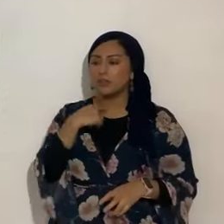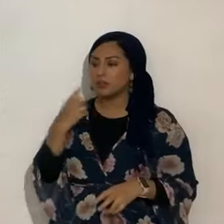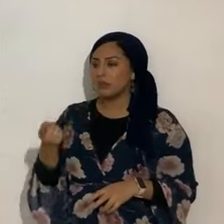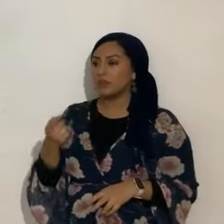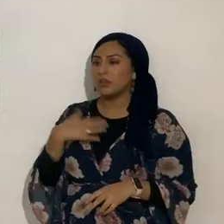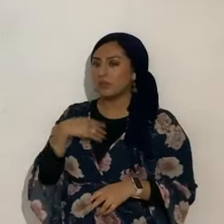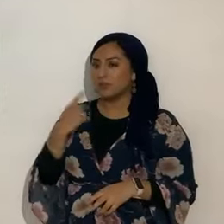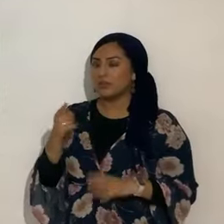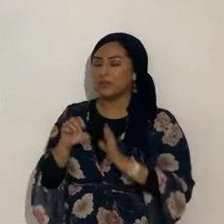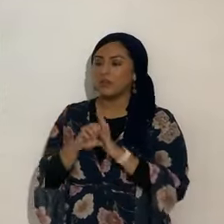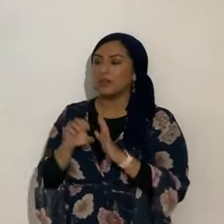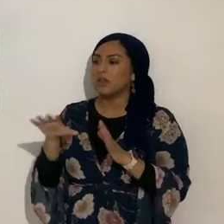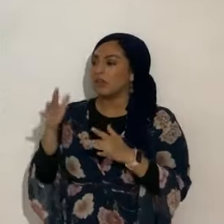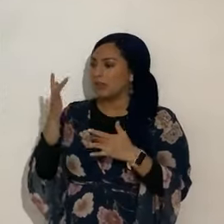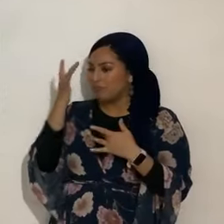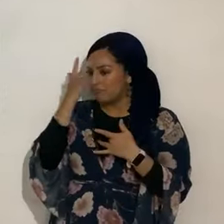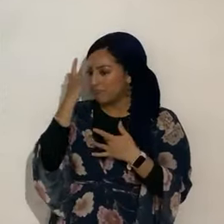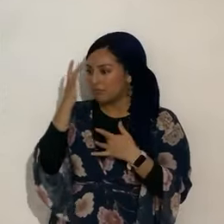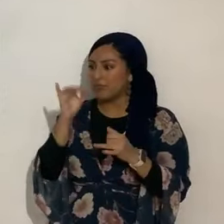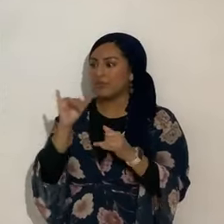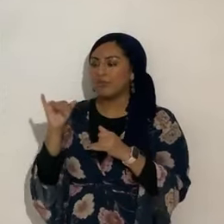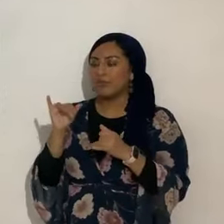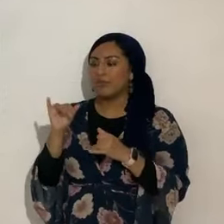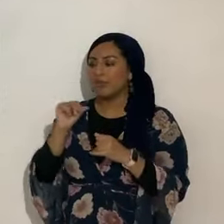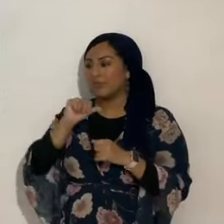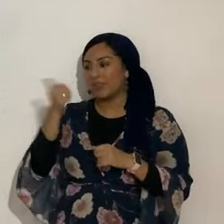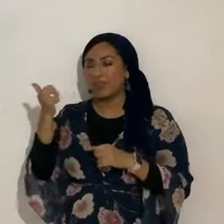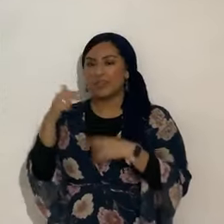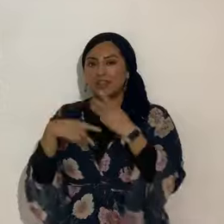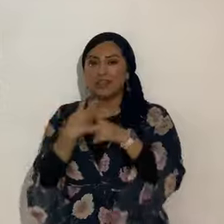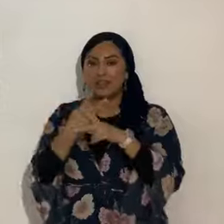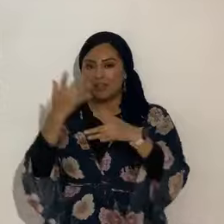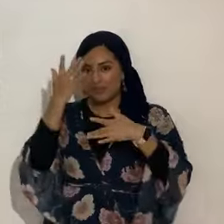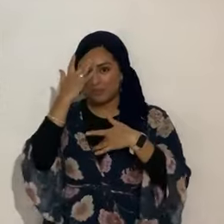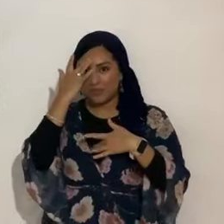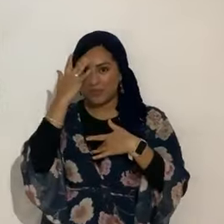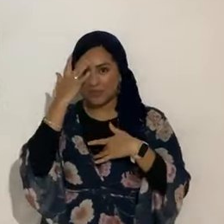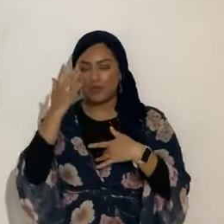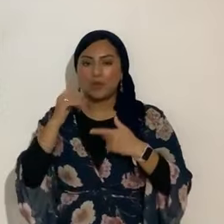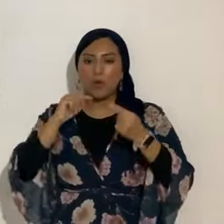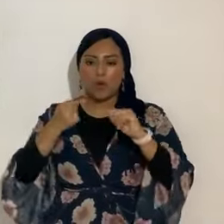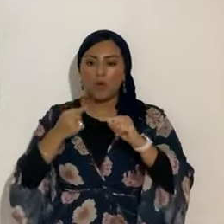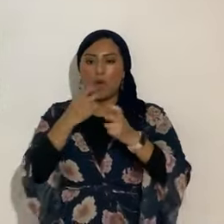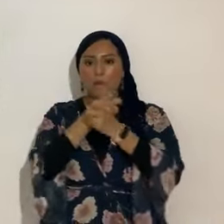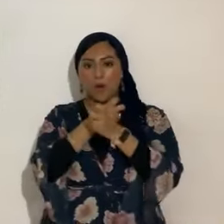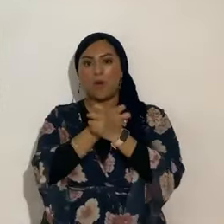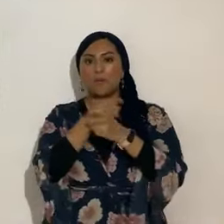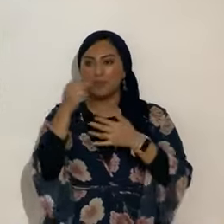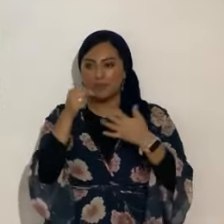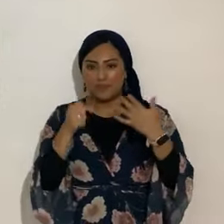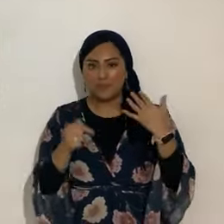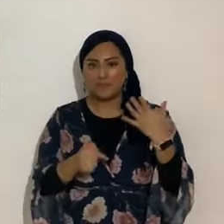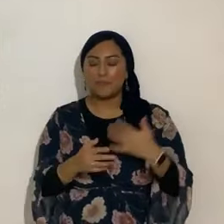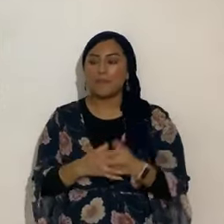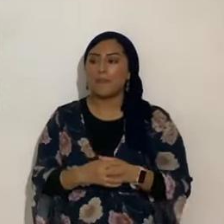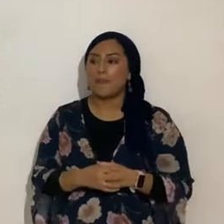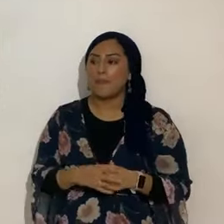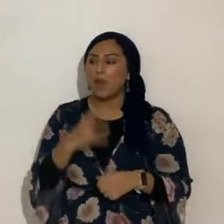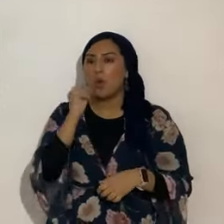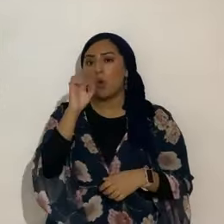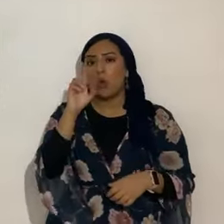por ejemplo, enfermedades como la artritis reumatoide o la esclerosis amiotrófica lateral o el